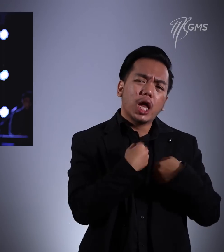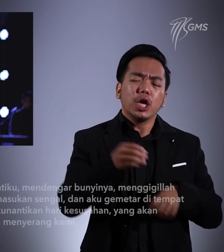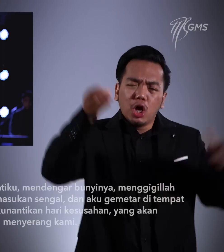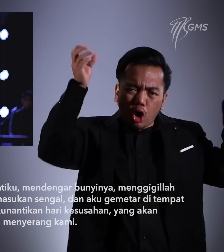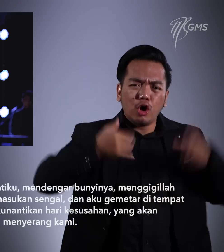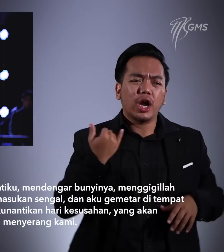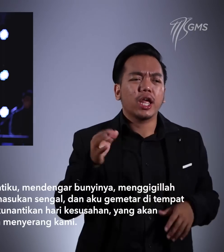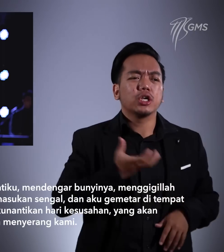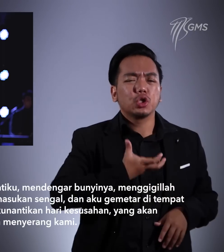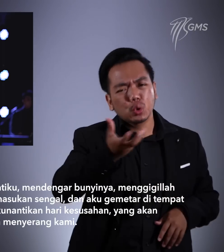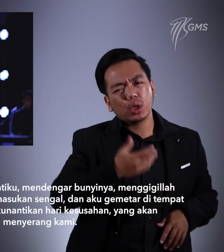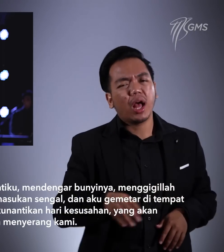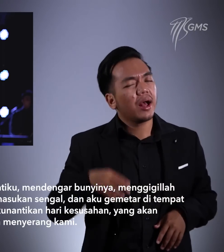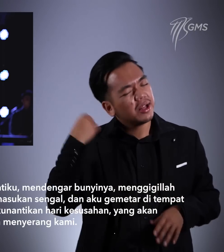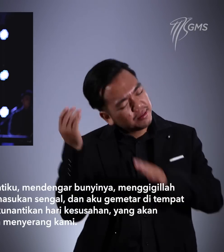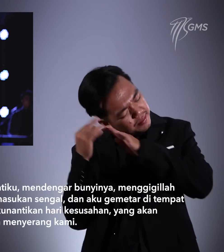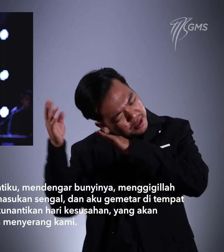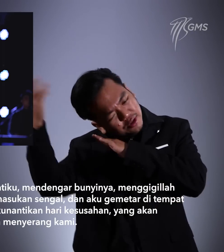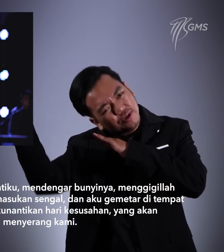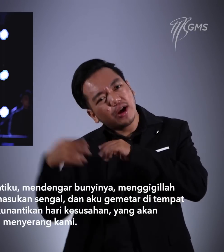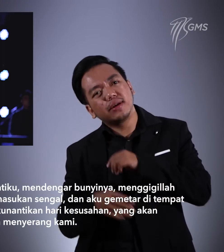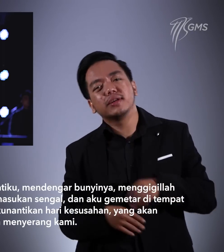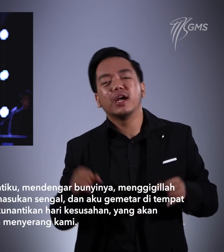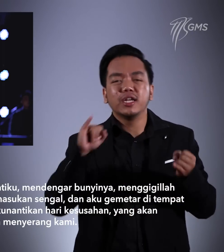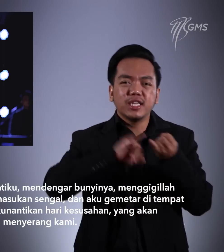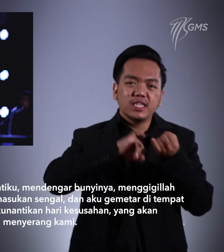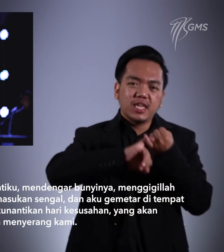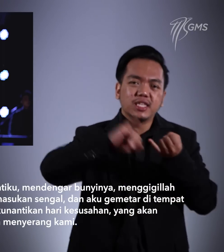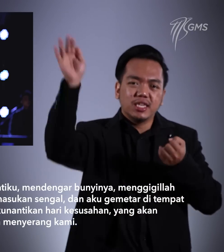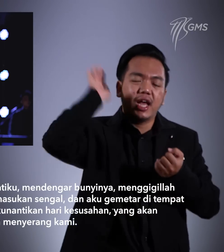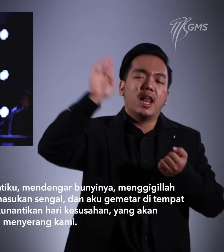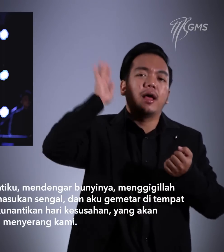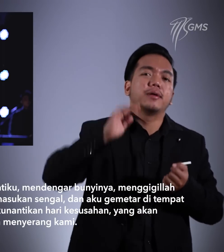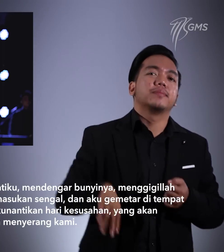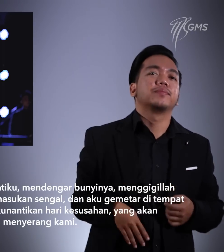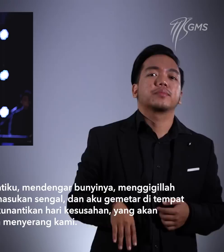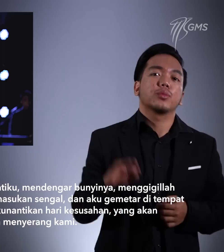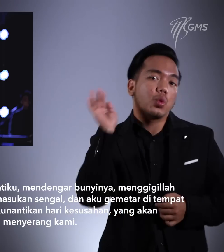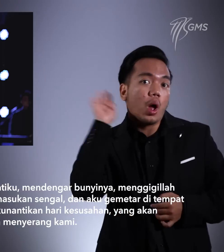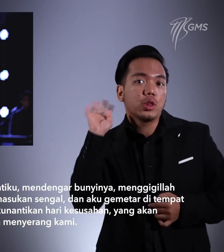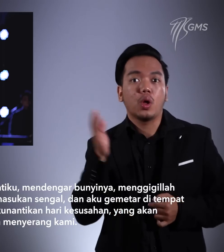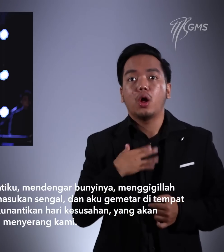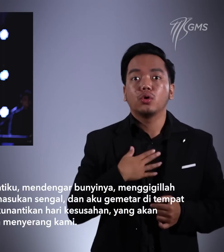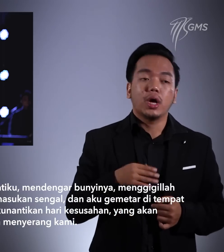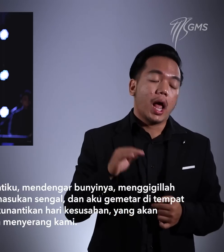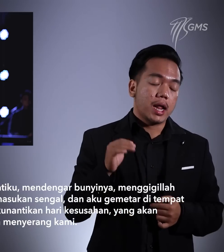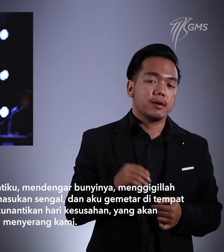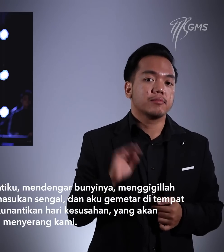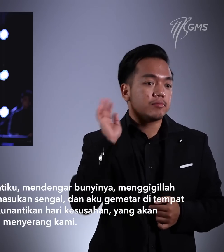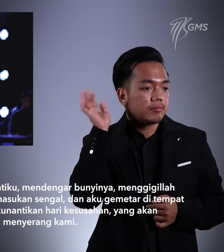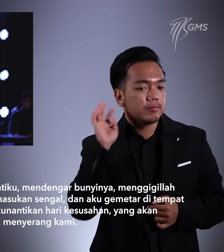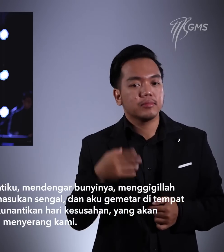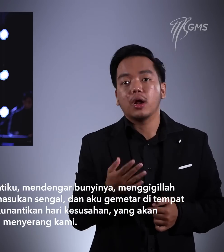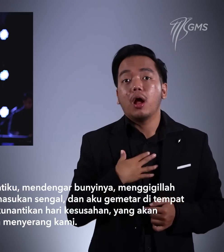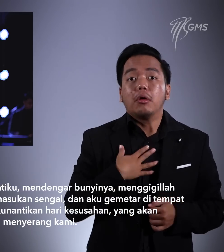Allah. Ayat 16, ketika aku mendengarnya, gemetarlah hatiku. Mendengar bunyinya, menggigillah